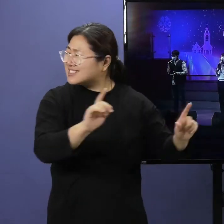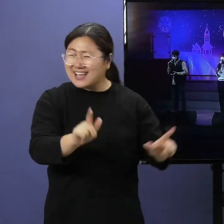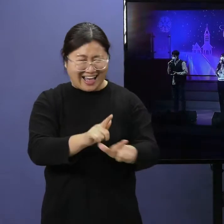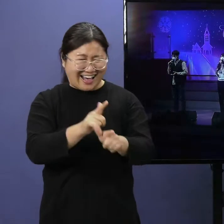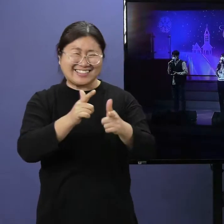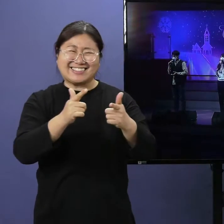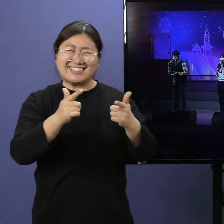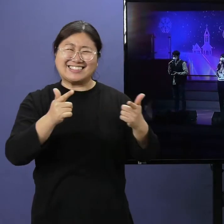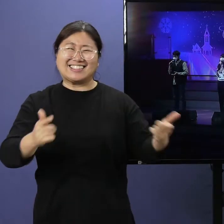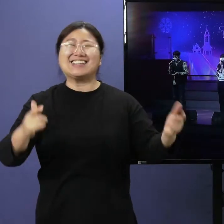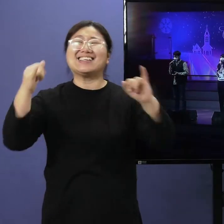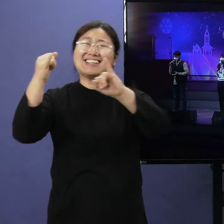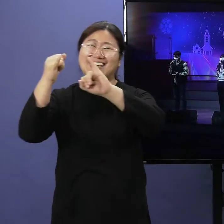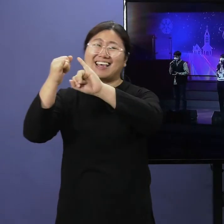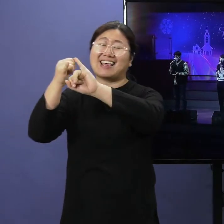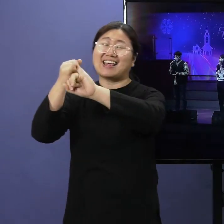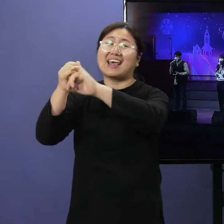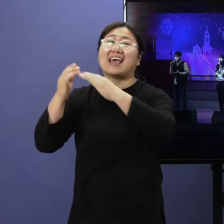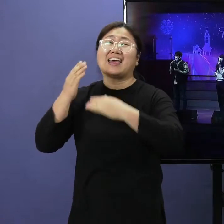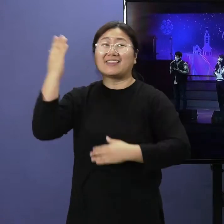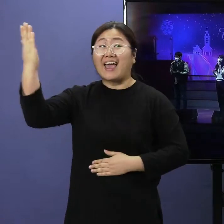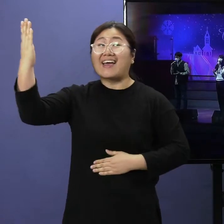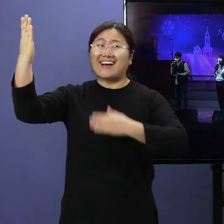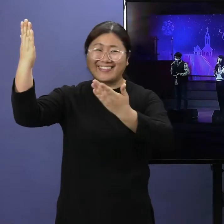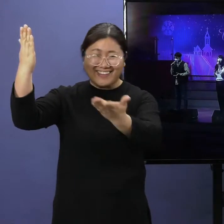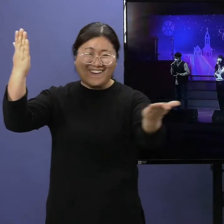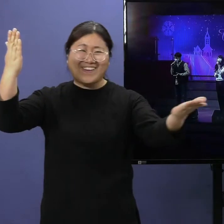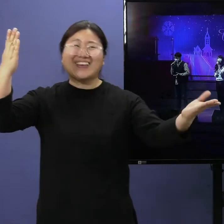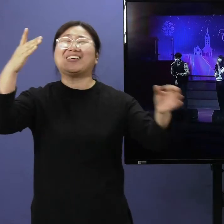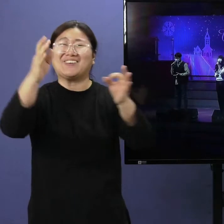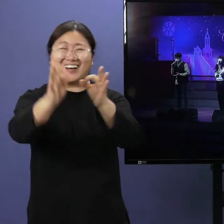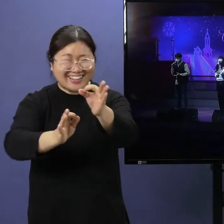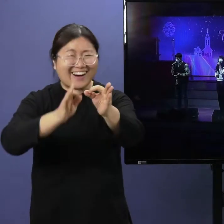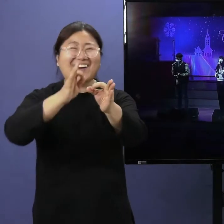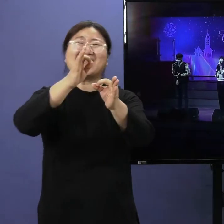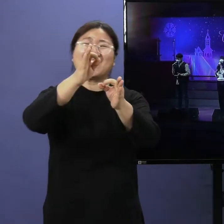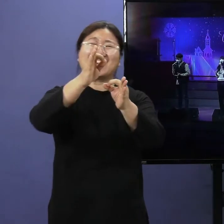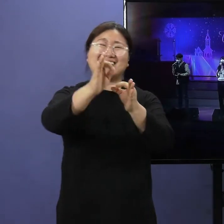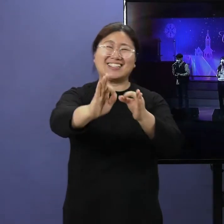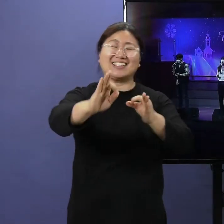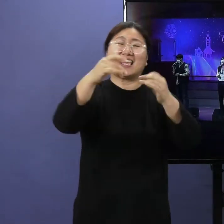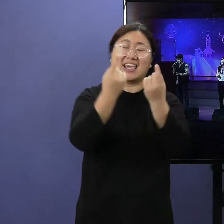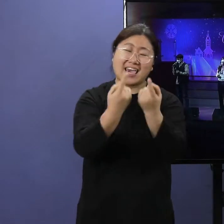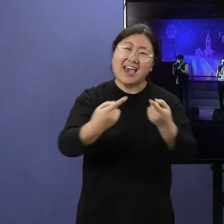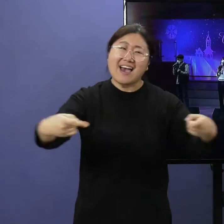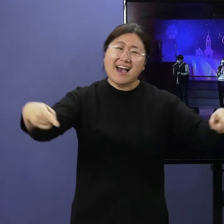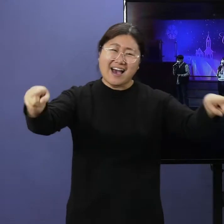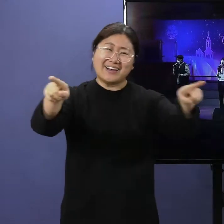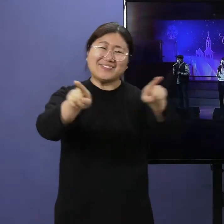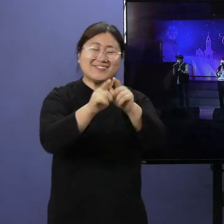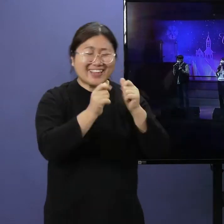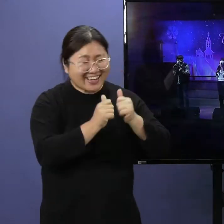버려두지 않으리. 내가 너희와 영원히